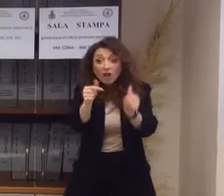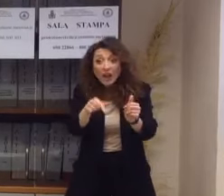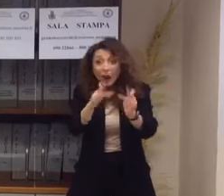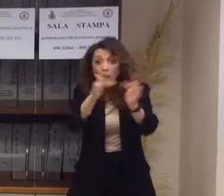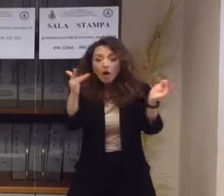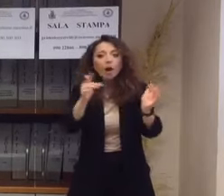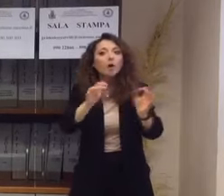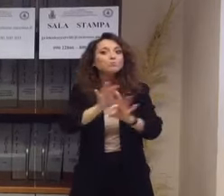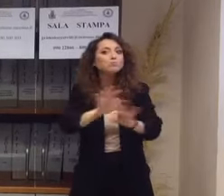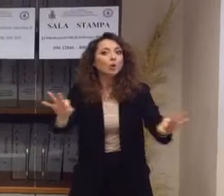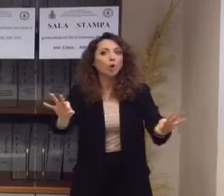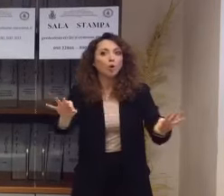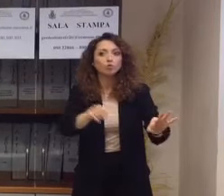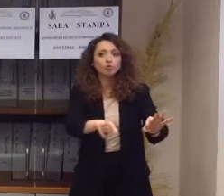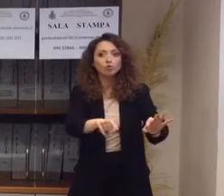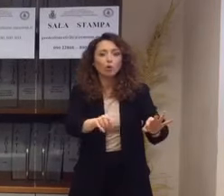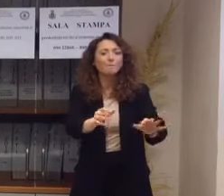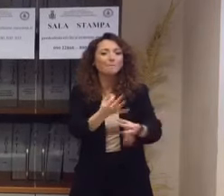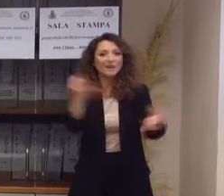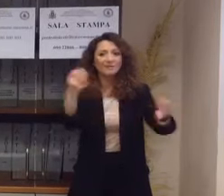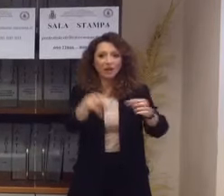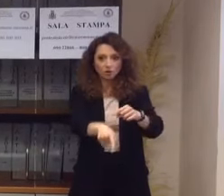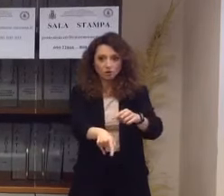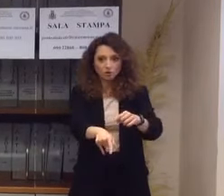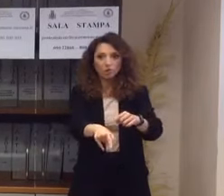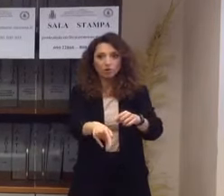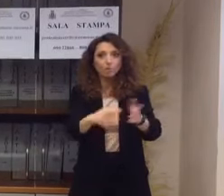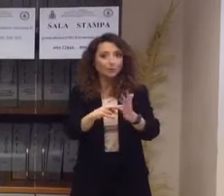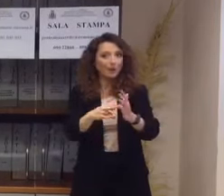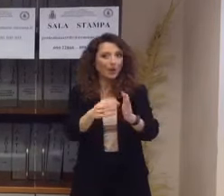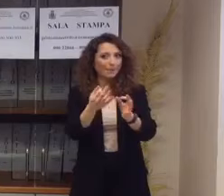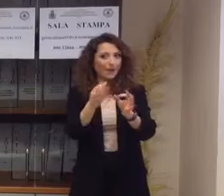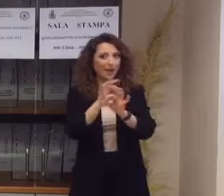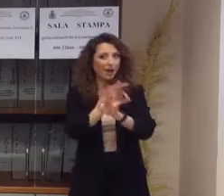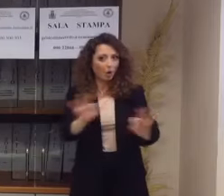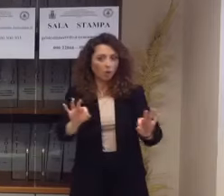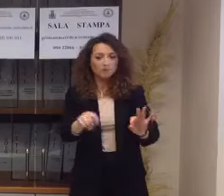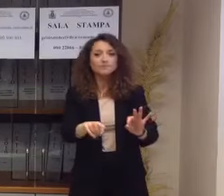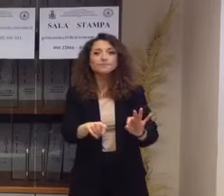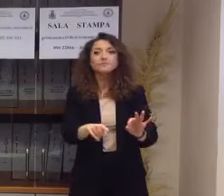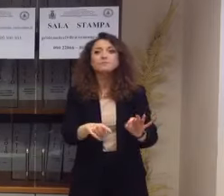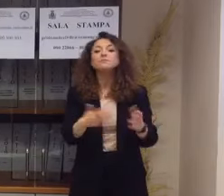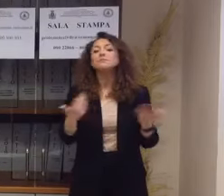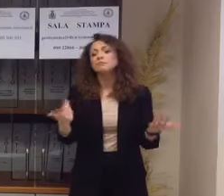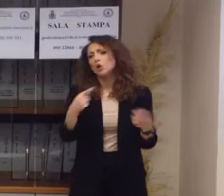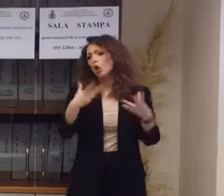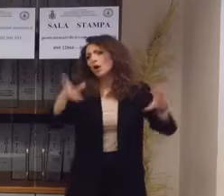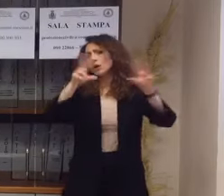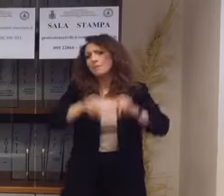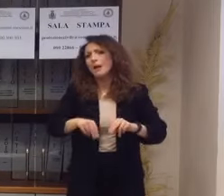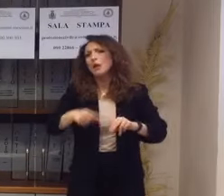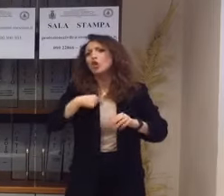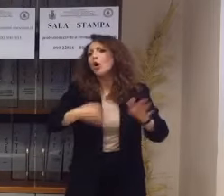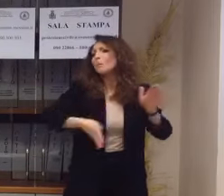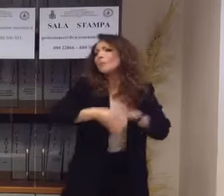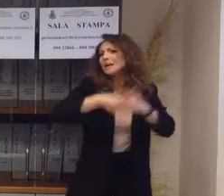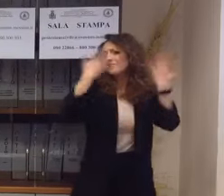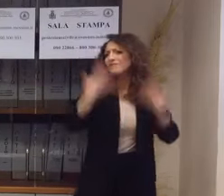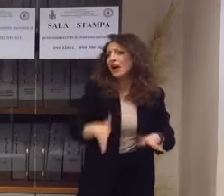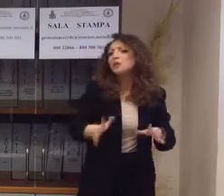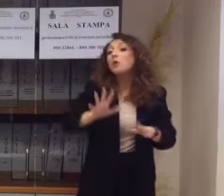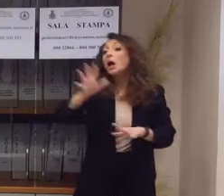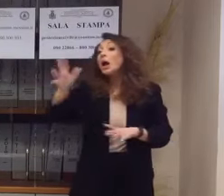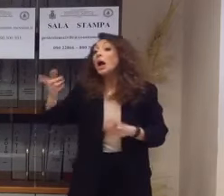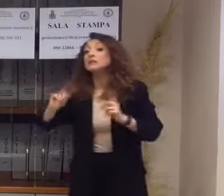senza più alcun problema. Quindi noi siamo partiti, ripeto, e altri non sono partiti intanto, quindi mi dispiace del